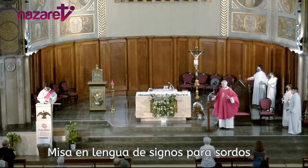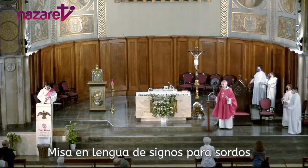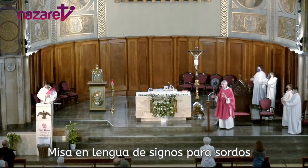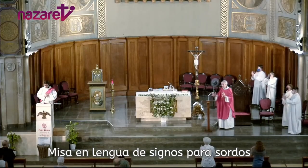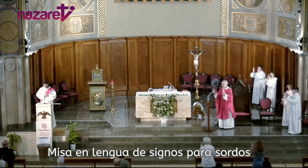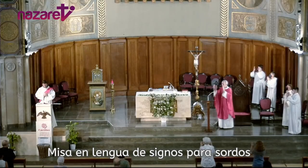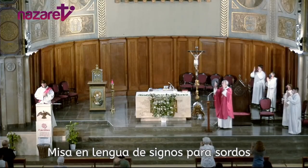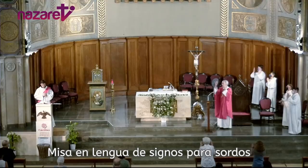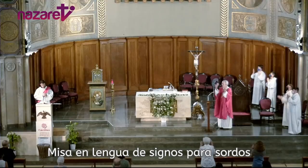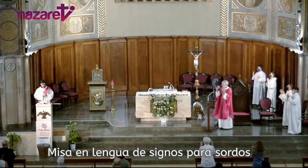aleluya,